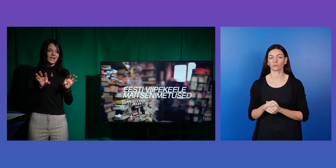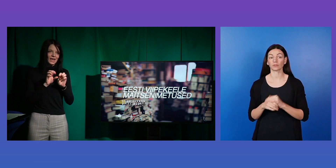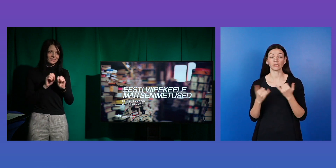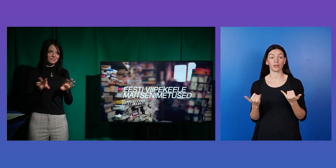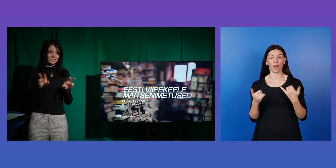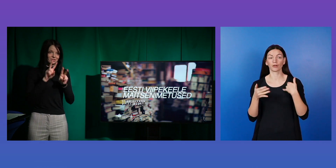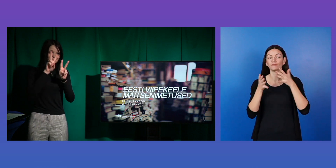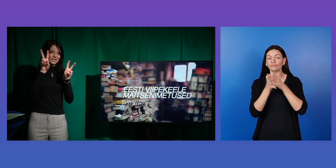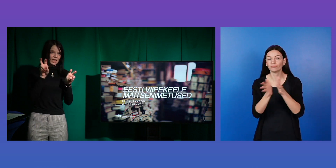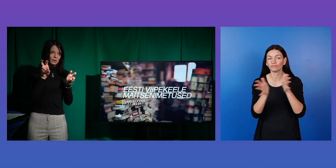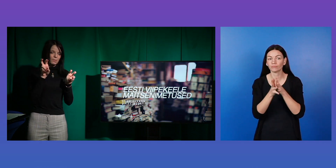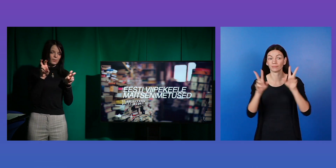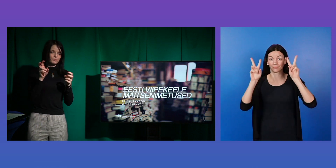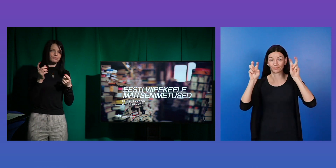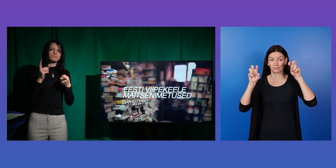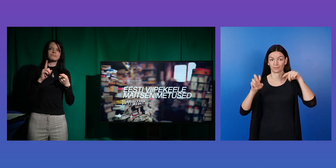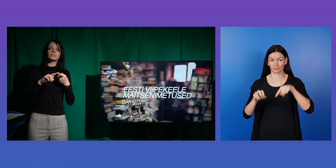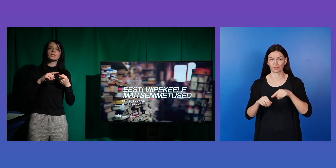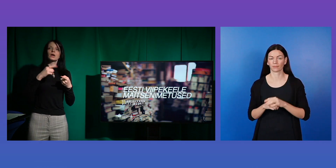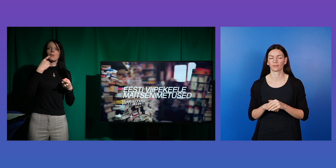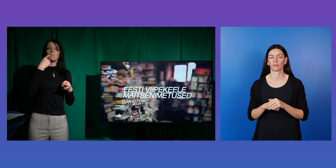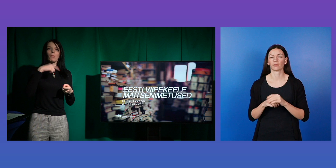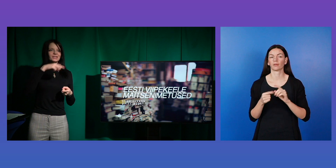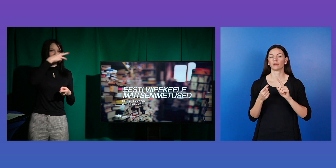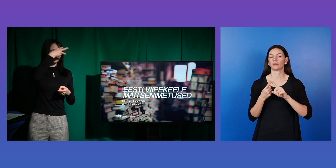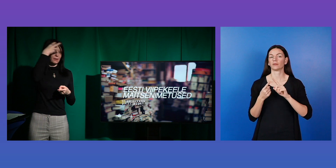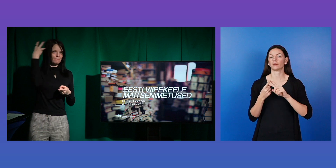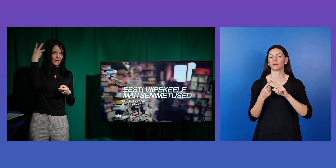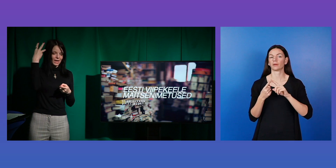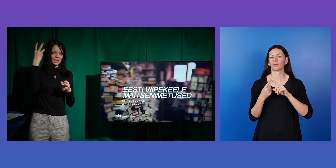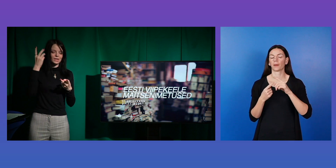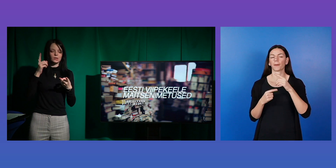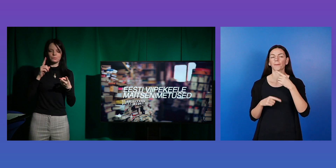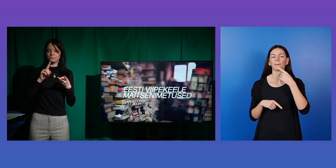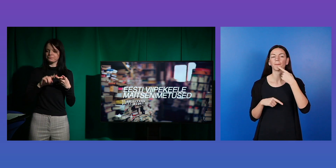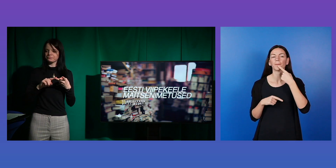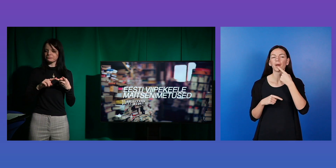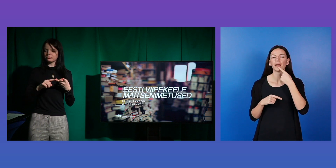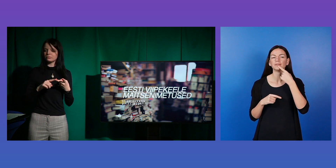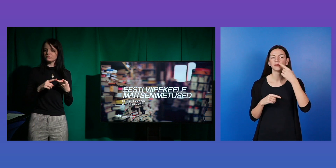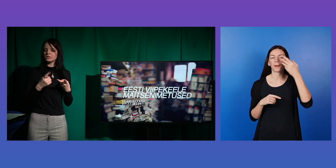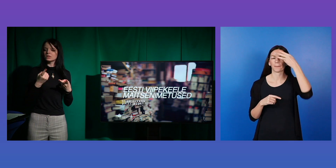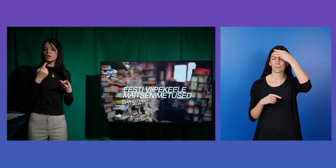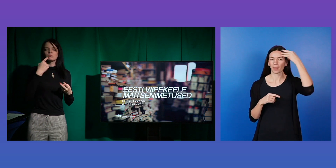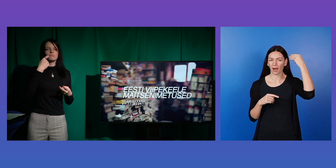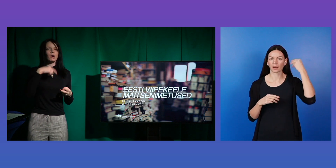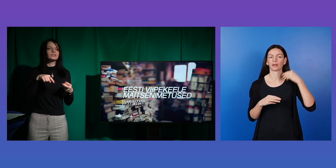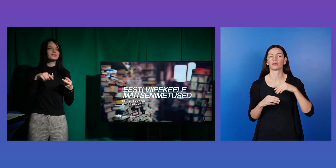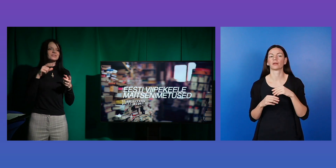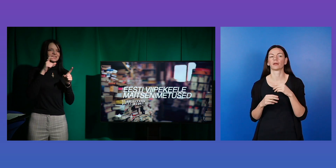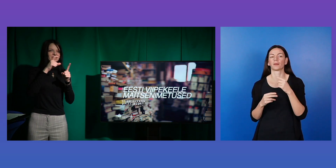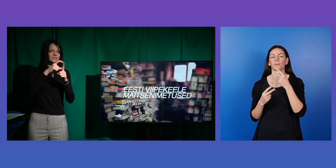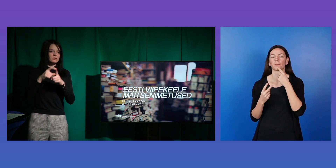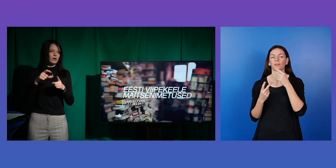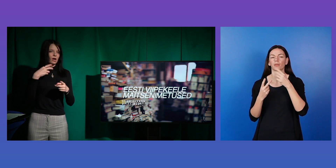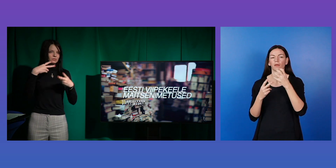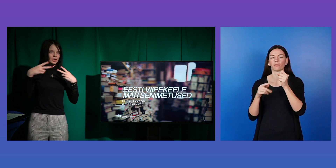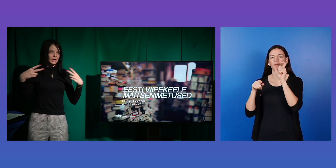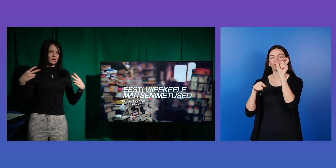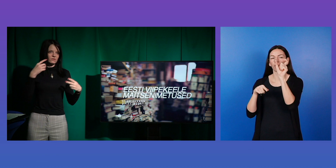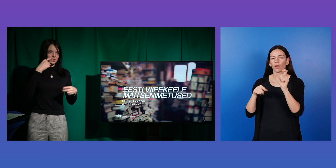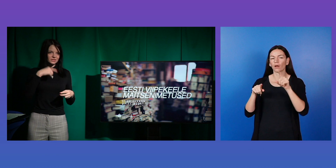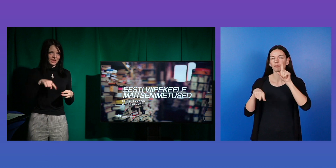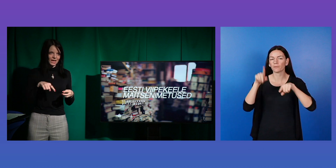maitseviiped. Ja täna ma räägin teile siis sellest teemast natukene. Ma räägin teile maitsemeelest,